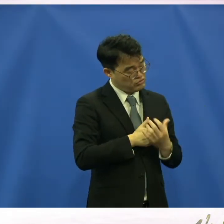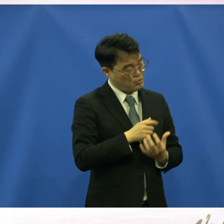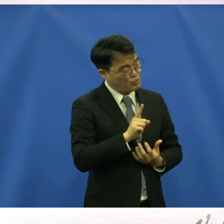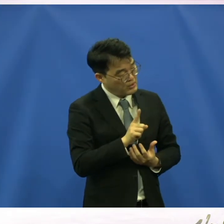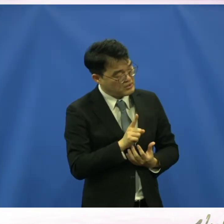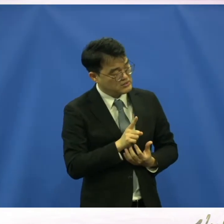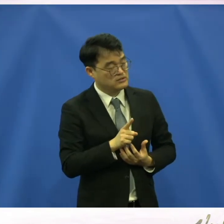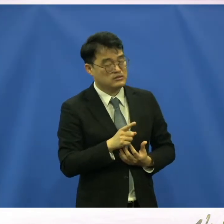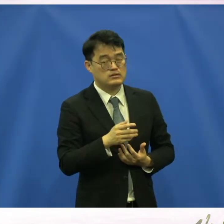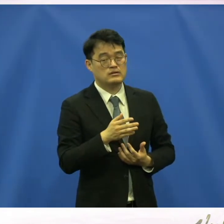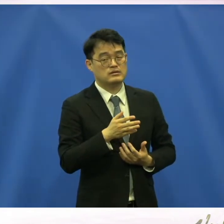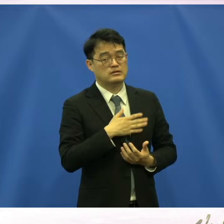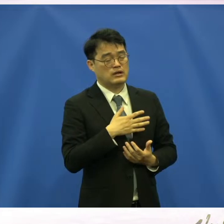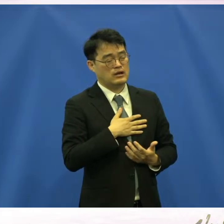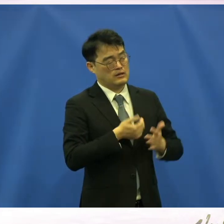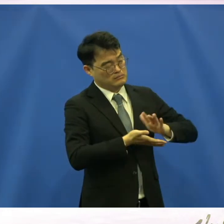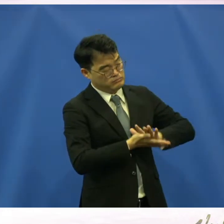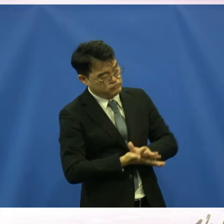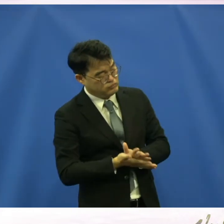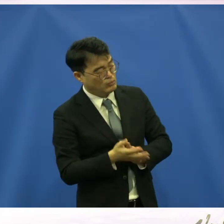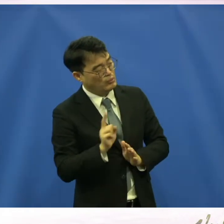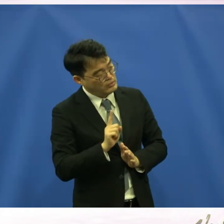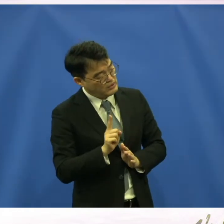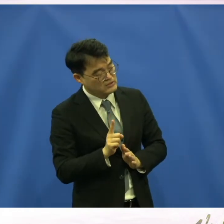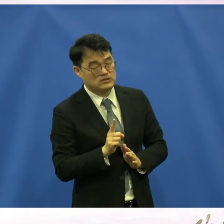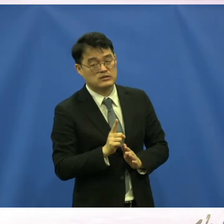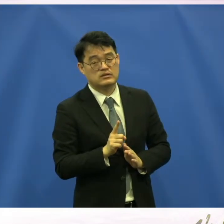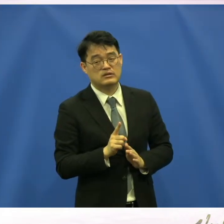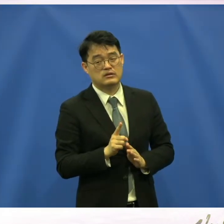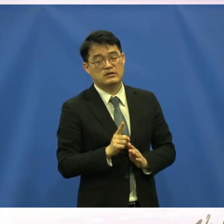그런 사람을 본 적이 없기 때문에.